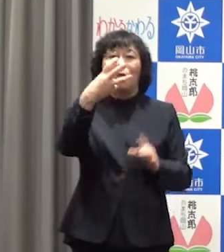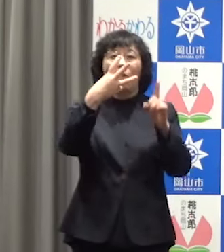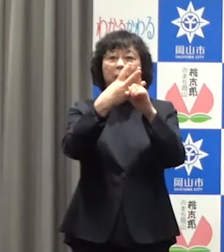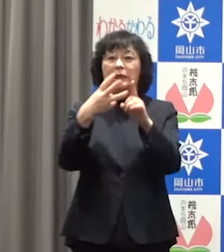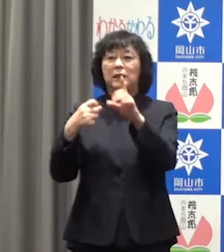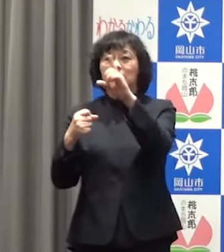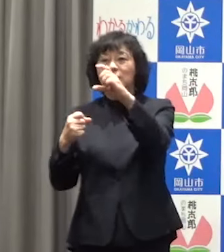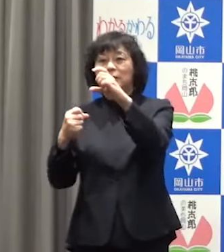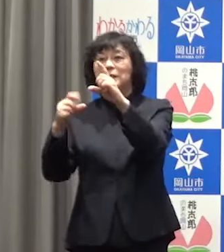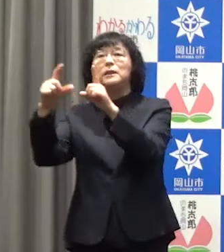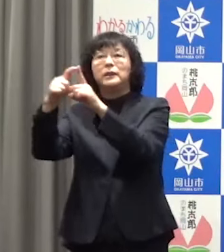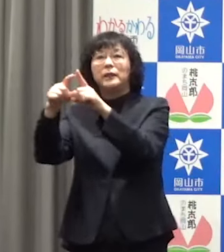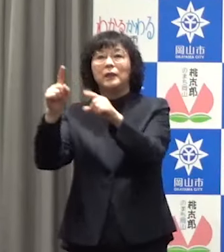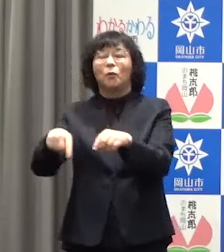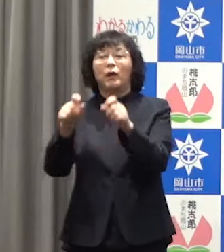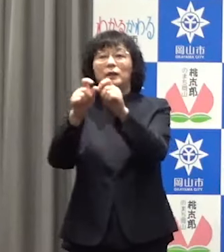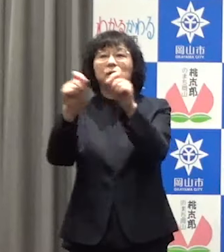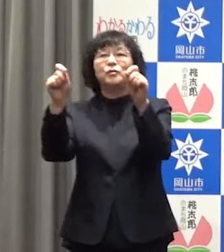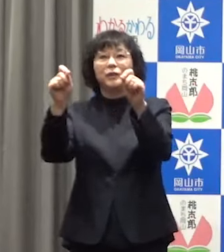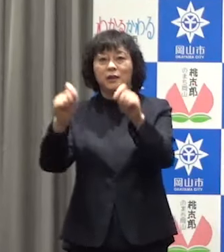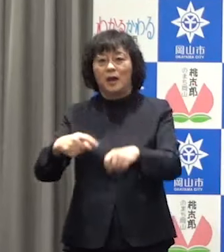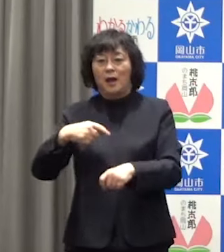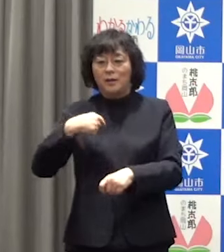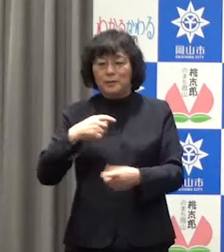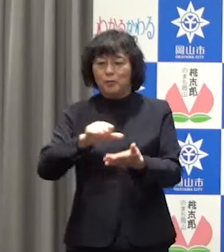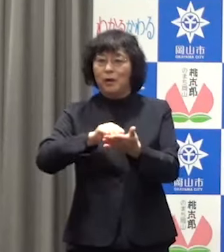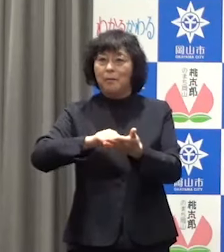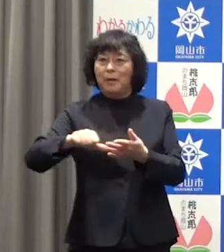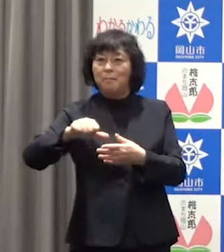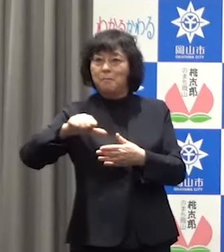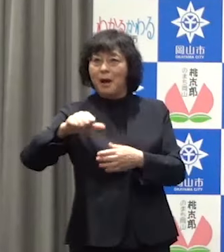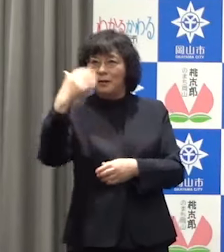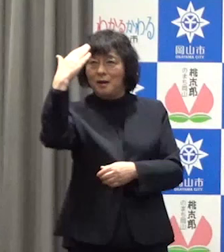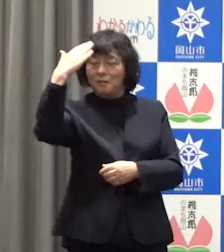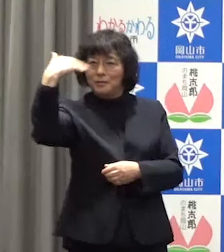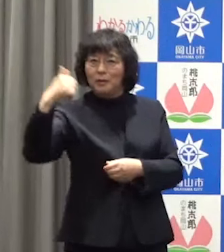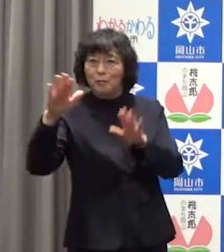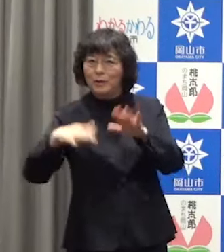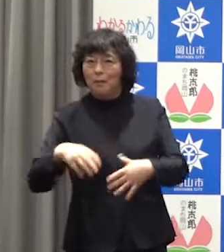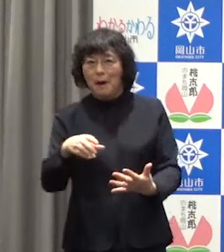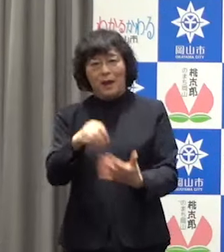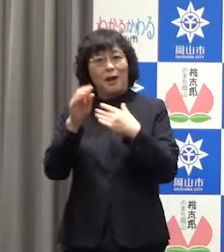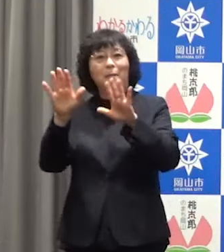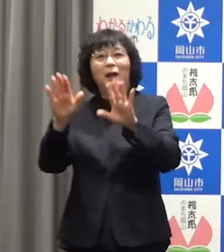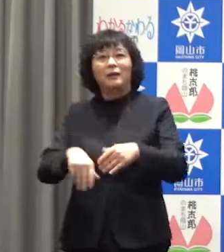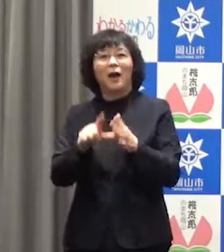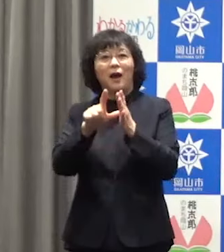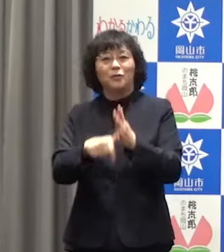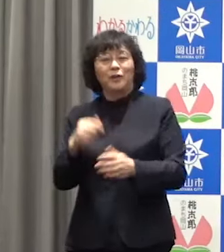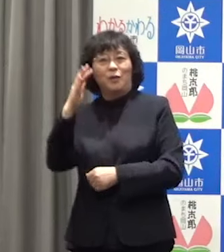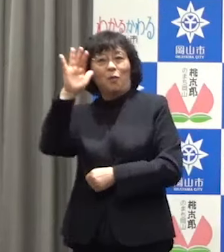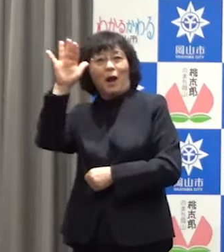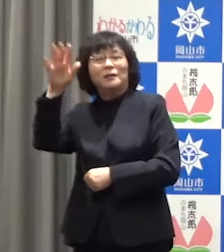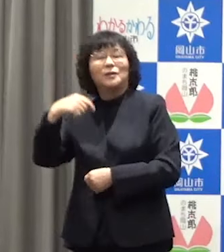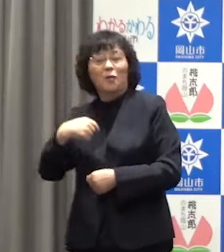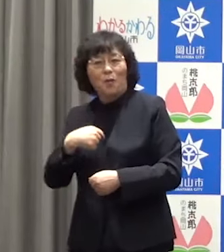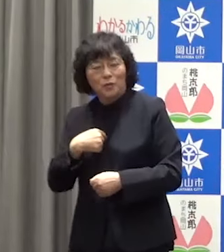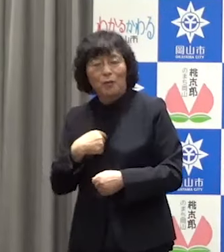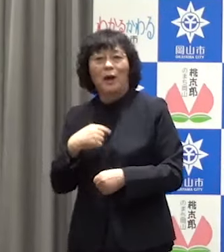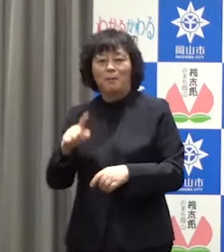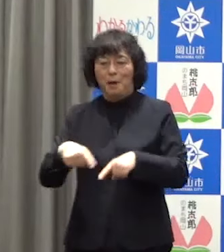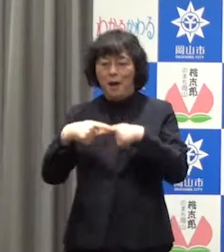して、選ばれた時の、市長のお気持ちですとか、まあ、この加入を受け